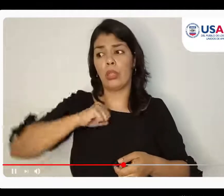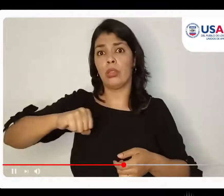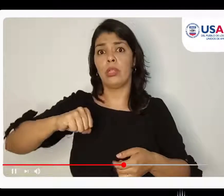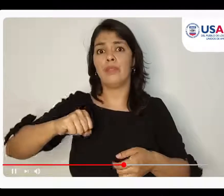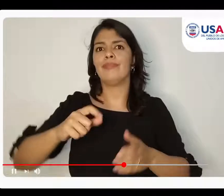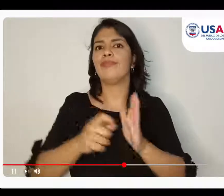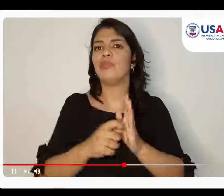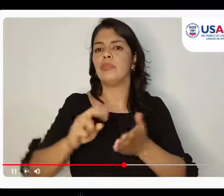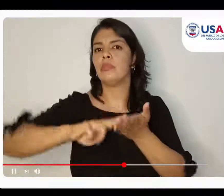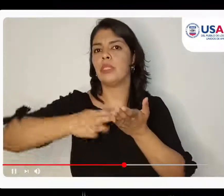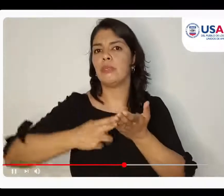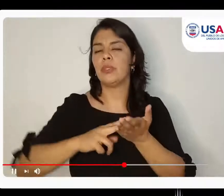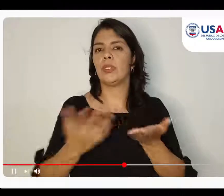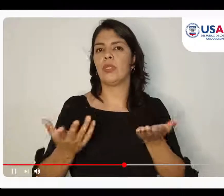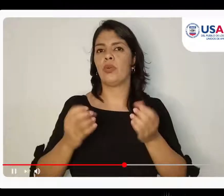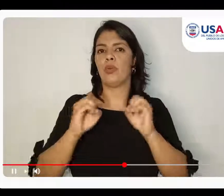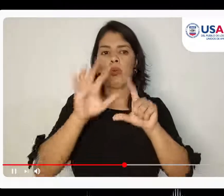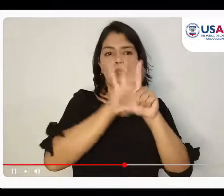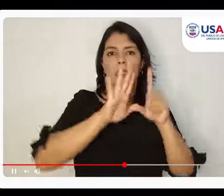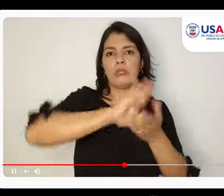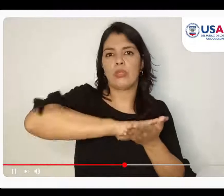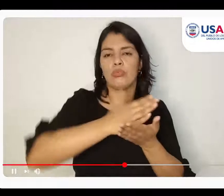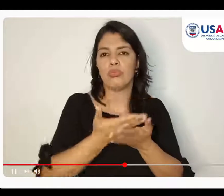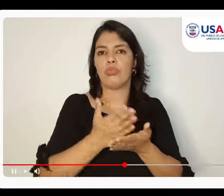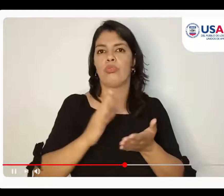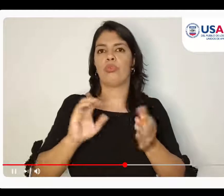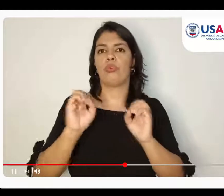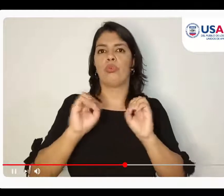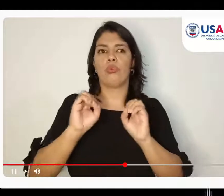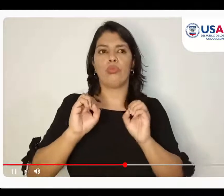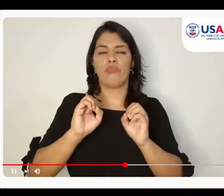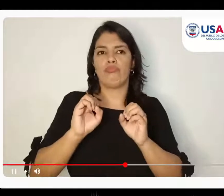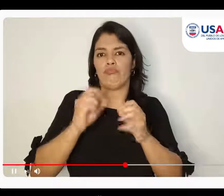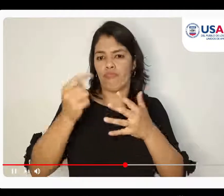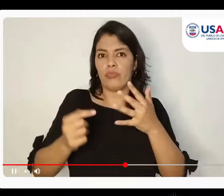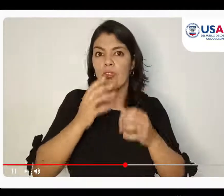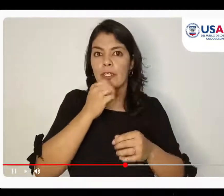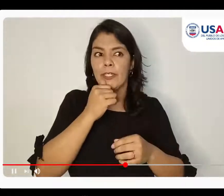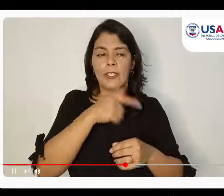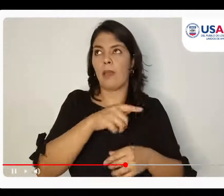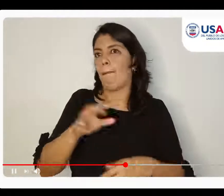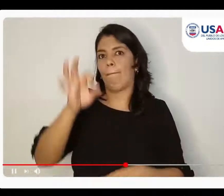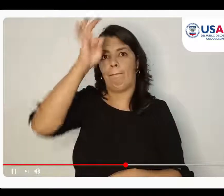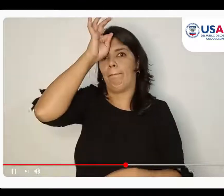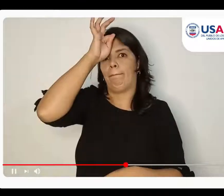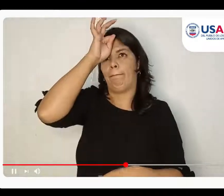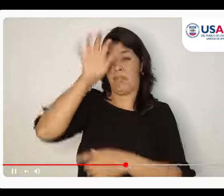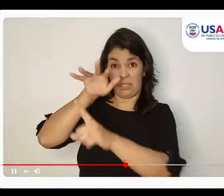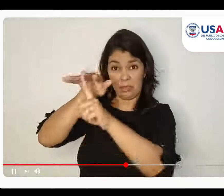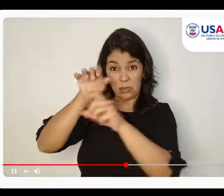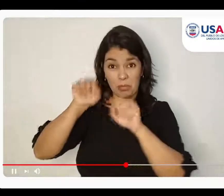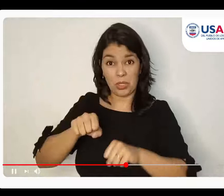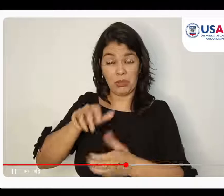un intérprete o unos elementos traducidos para que ellos puedan conocer la información, pues qué incidencia van a hacer, cómo van a